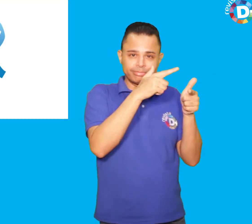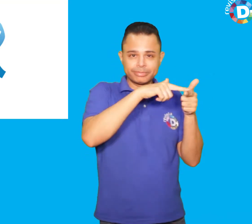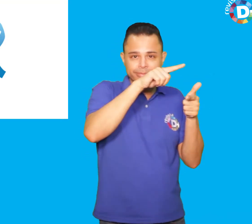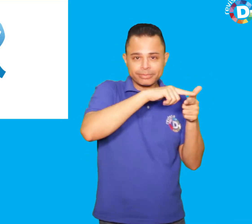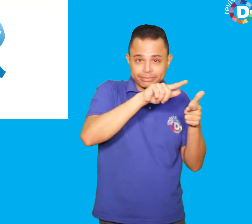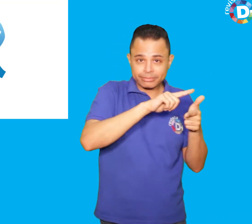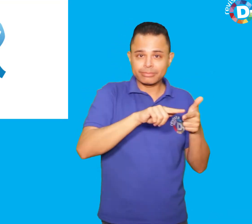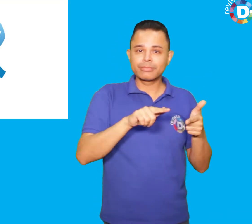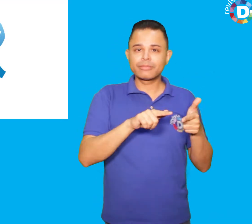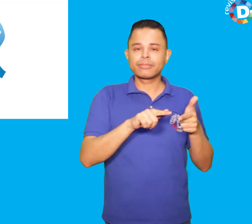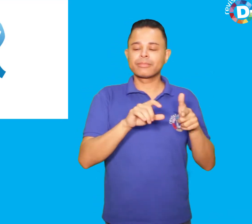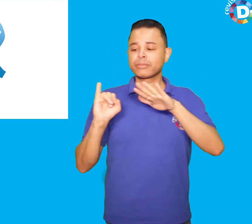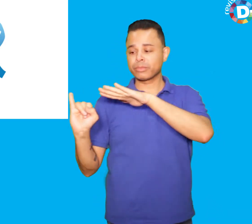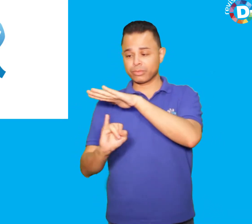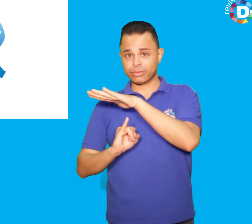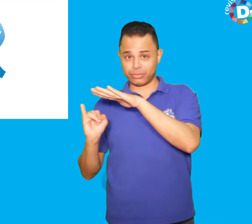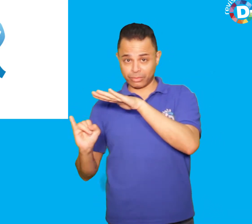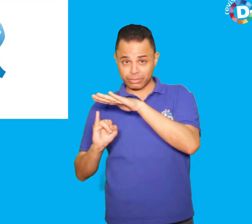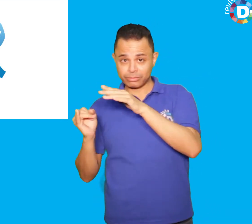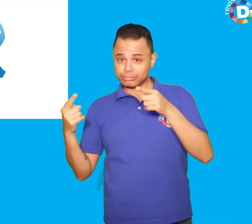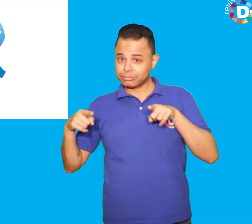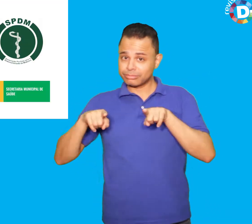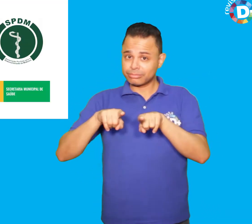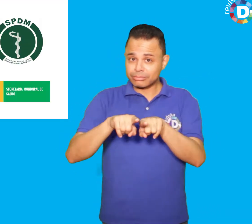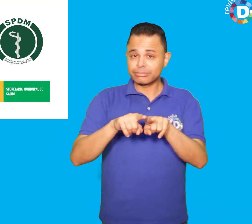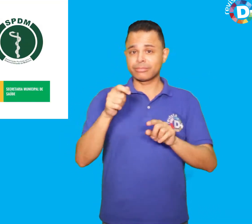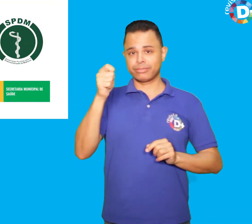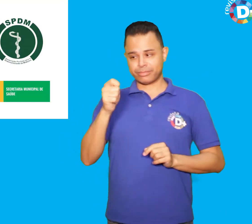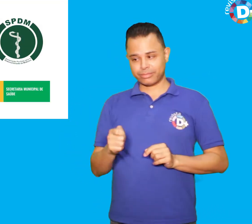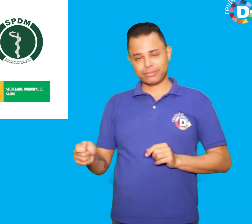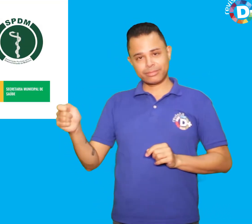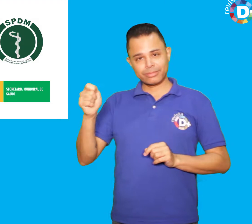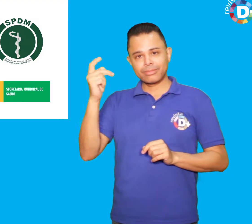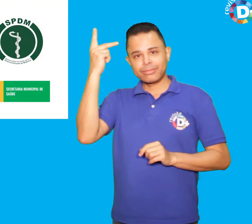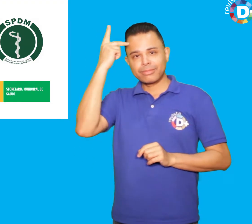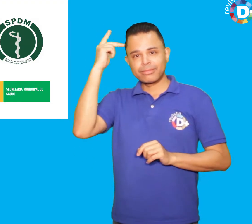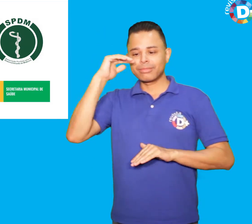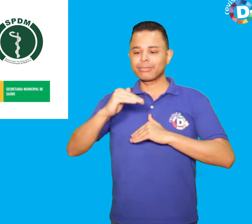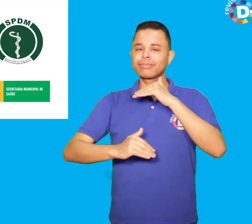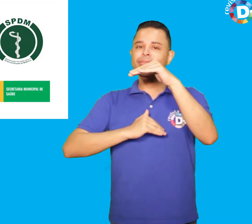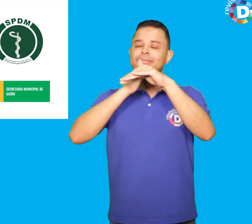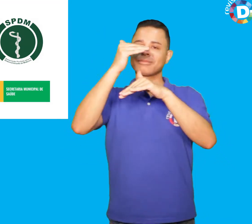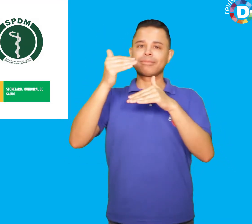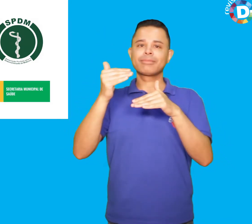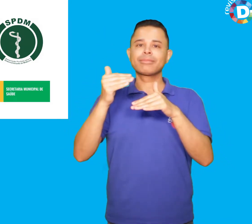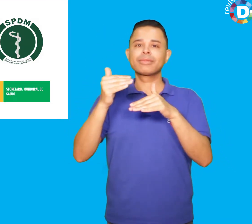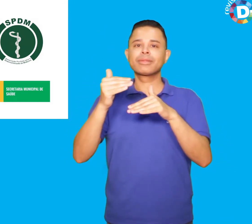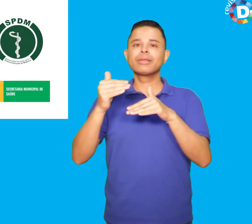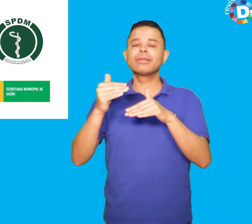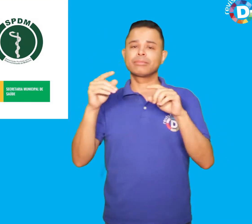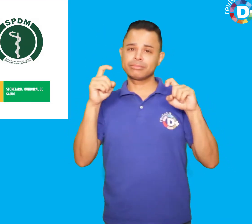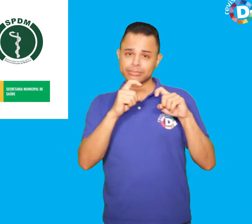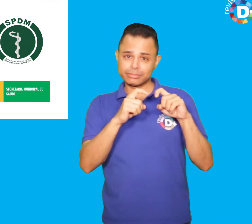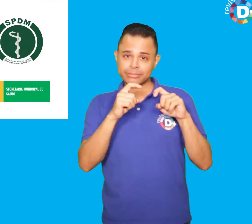Instituto Lado a Lado pela Vida, a Associação Paulista para o Desenvolvimento de Medicina e das